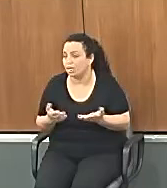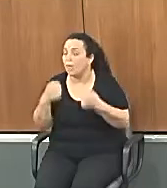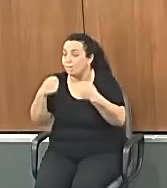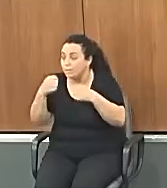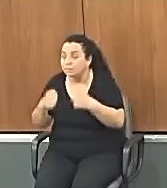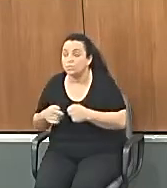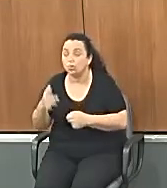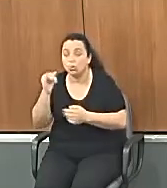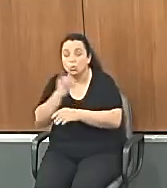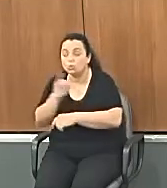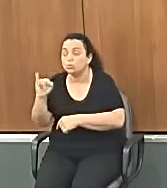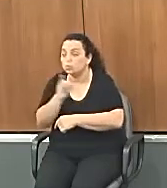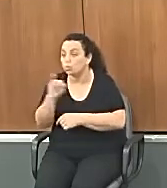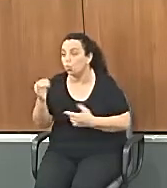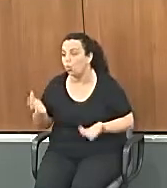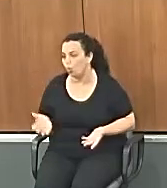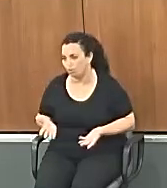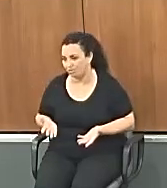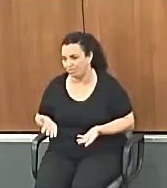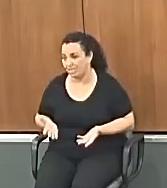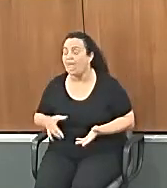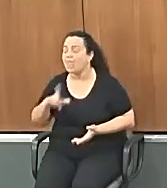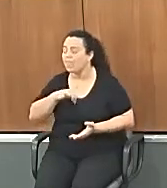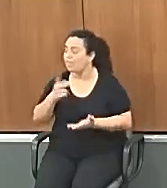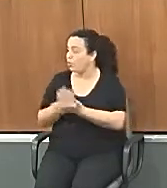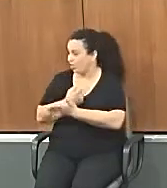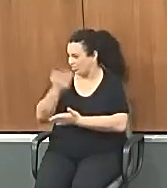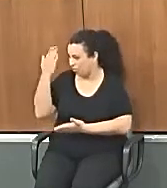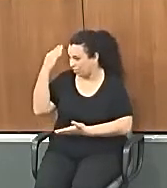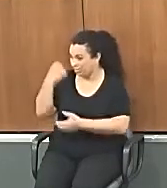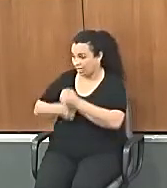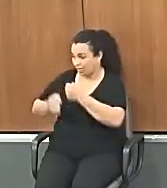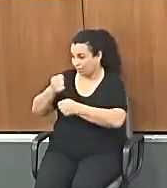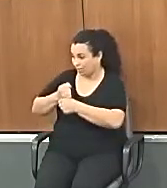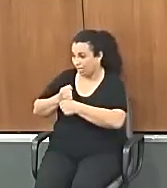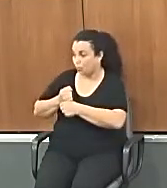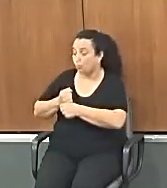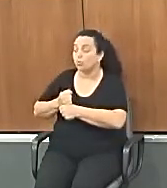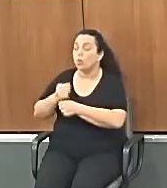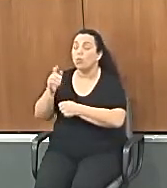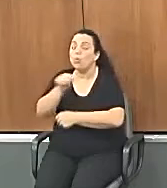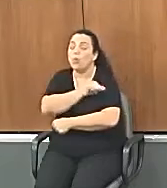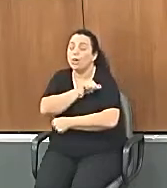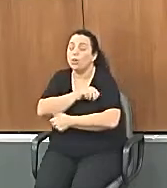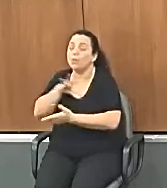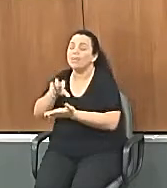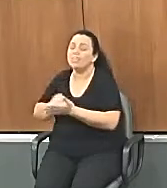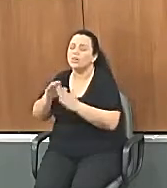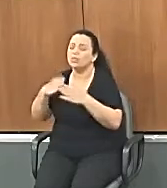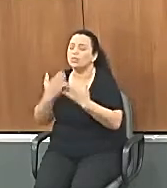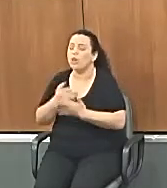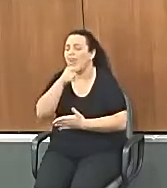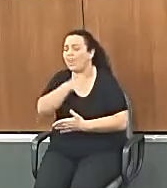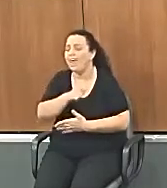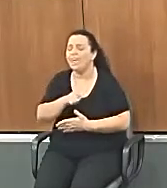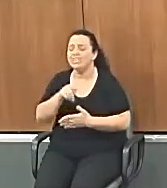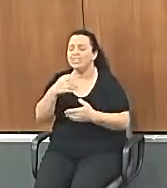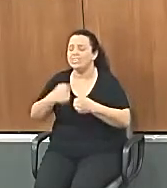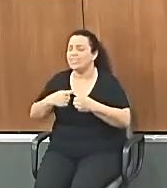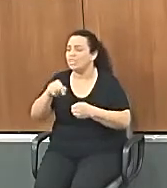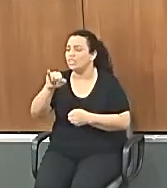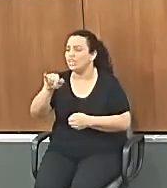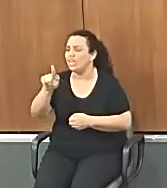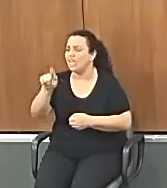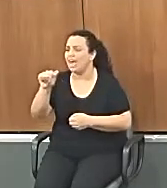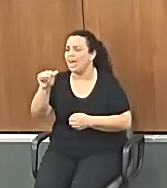que a prefeitura contratou internos para ela lá e ela veio nos procurar na nossa escola aí eu falei olha